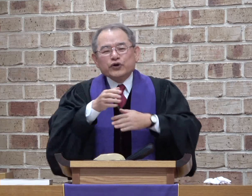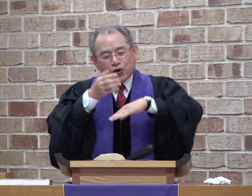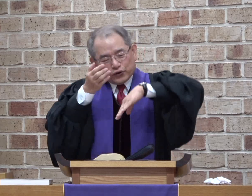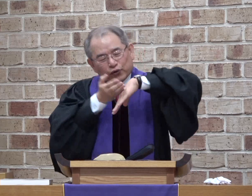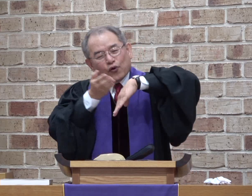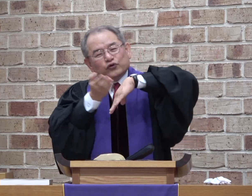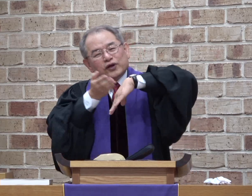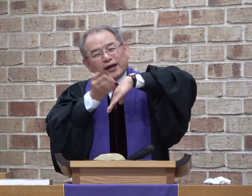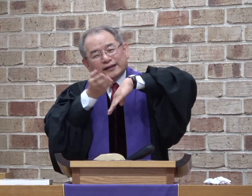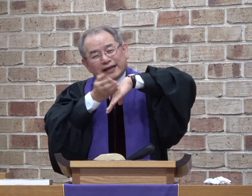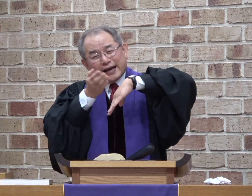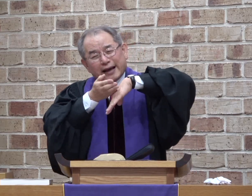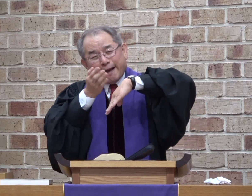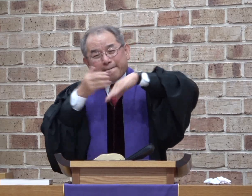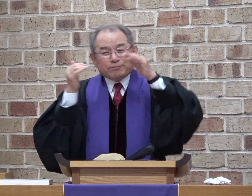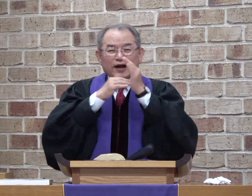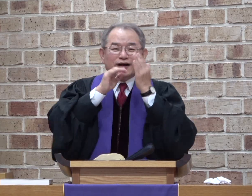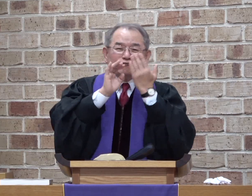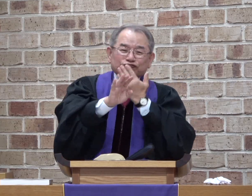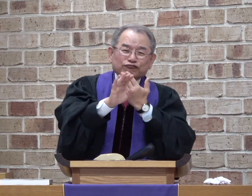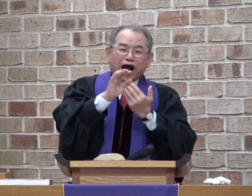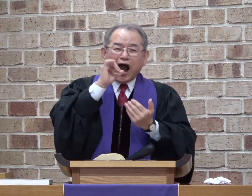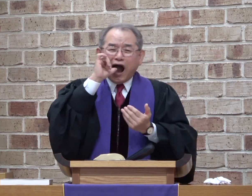연단을 통한 후에 정말